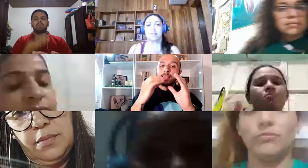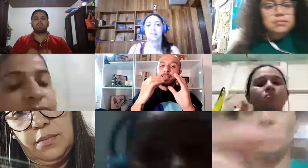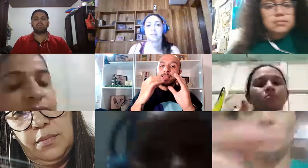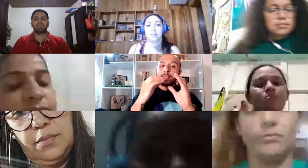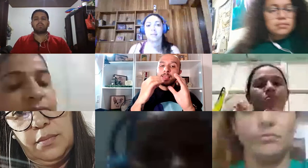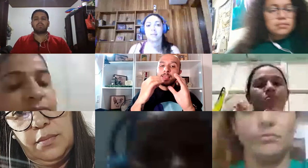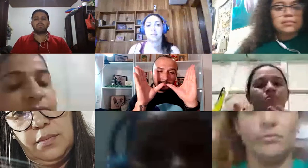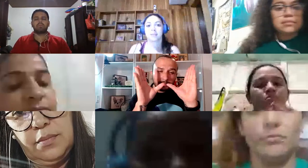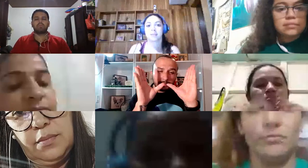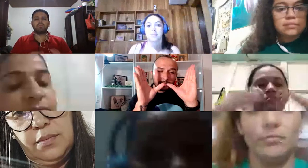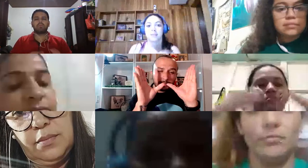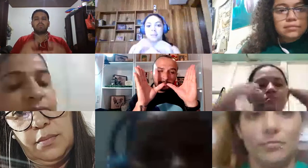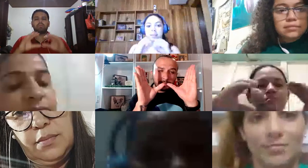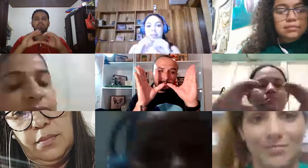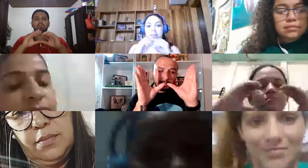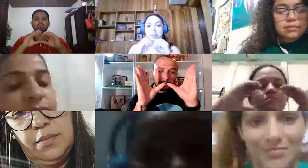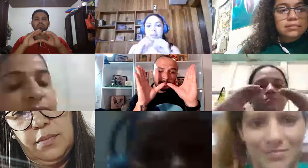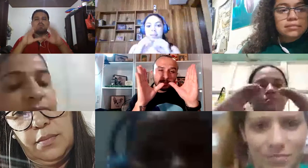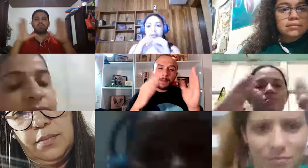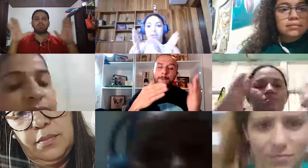días.